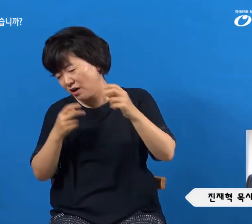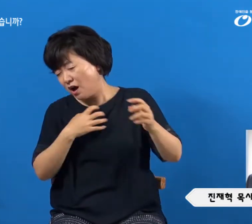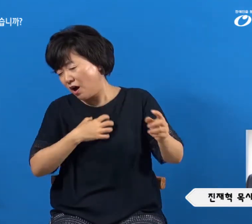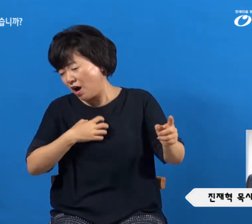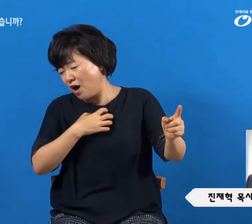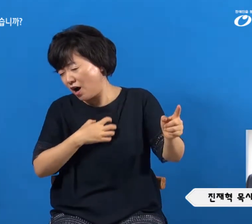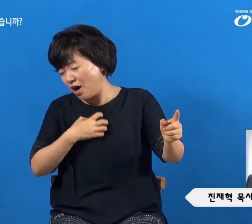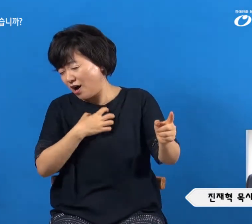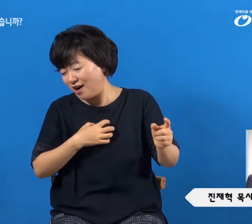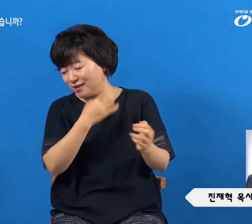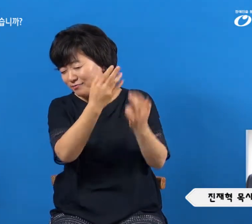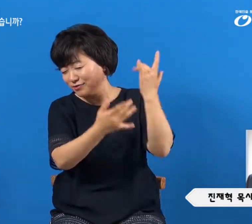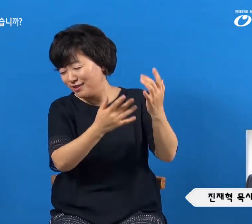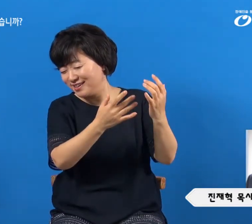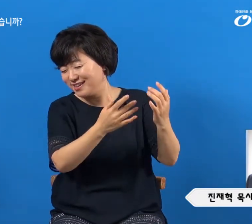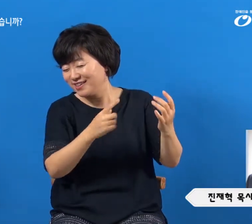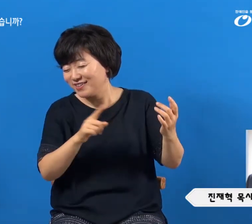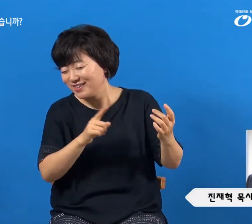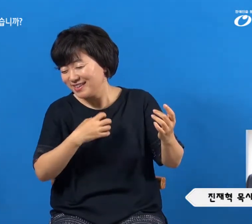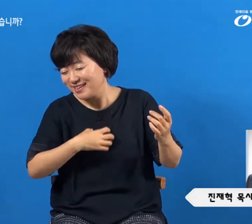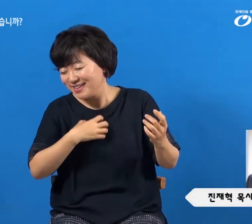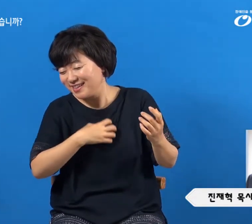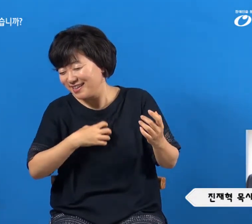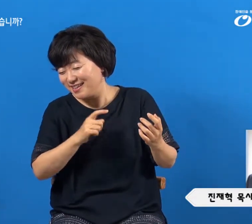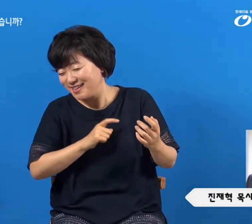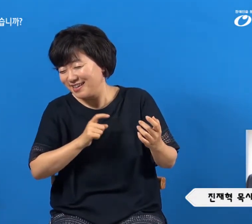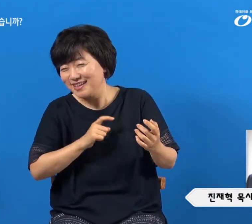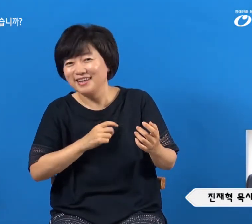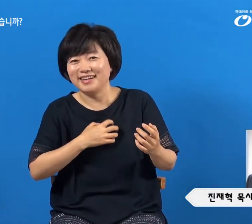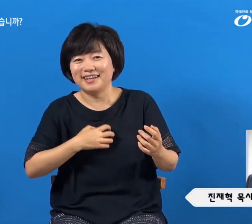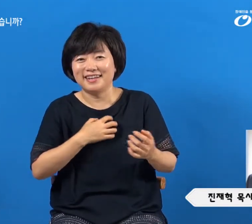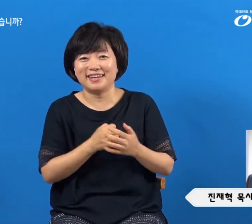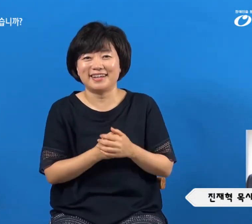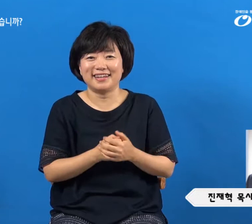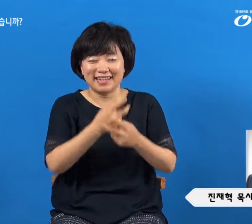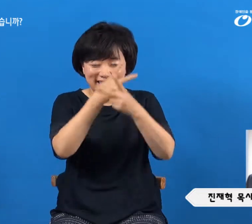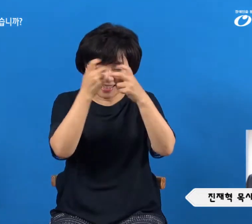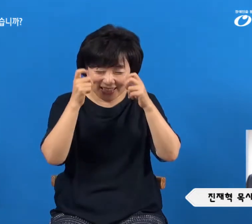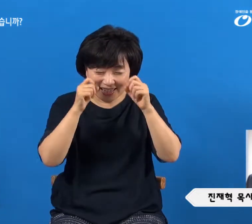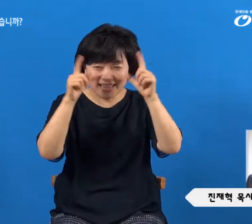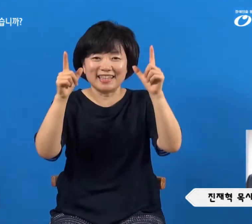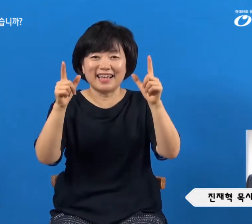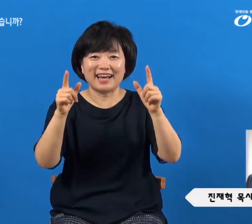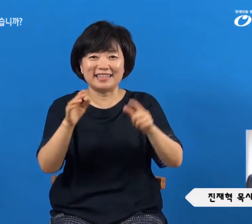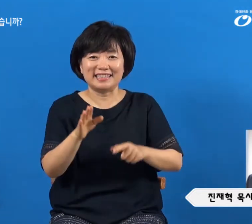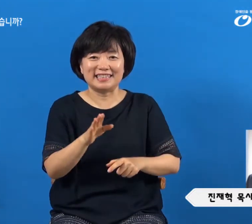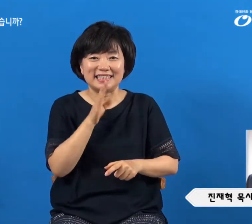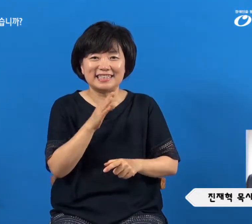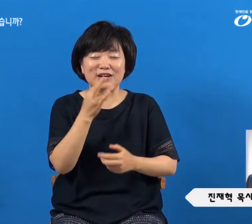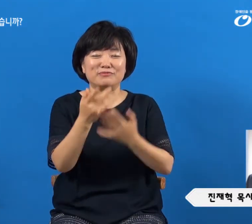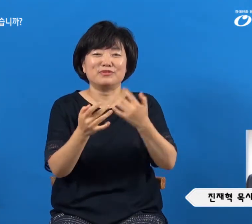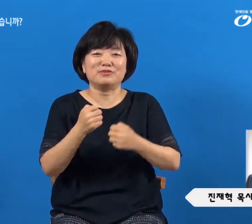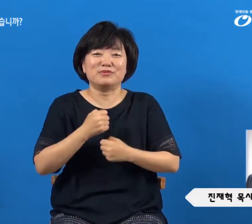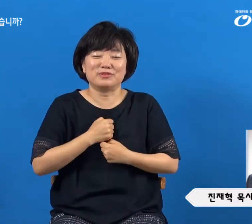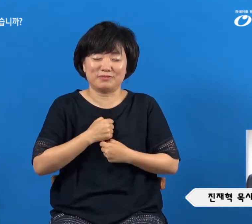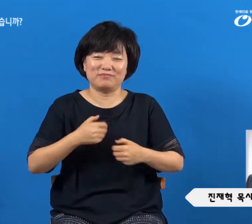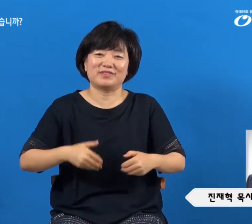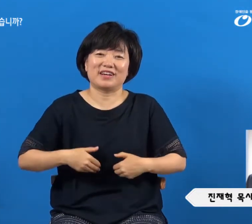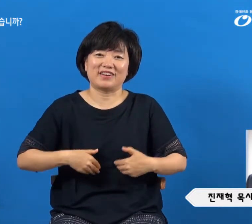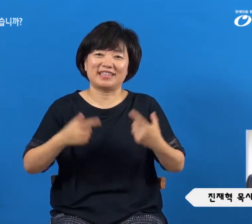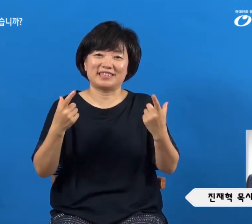어떻게 불조심을 할까? 자나 깨나 불조심, 진짜 불조심 해야 되는 것 같습니다.